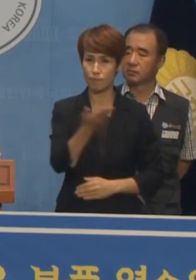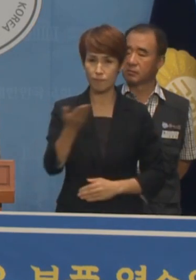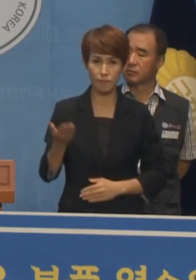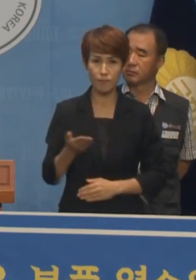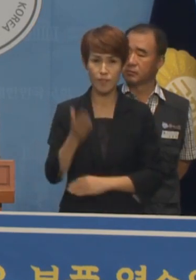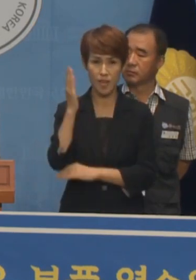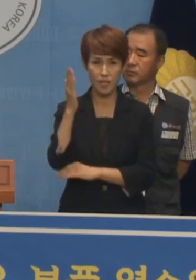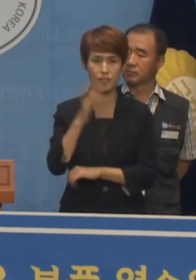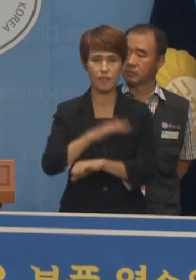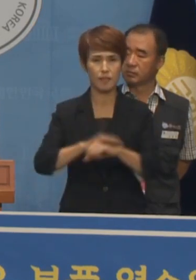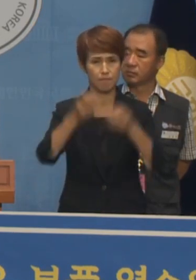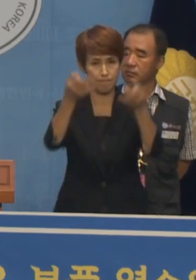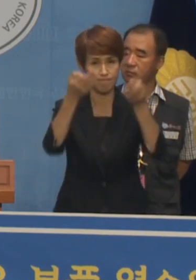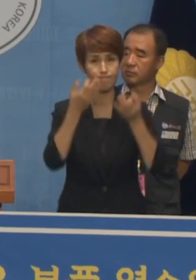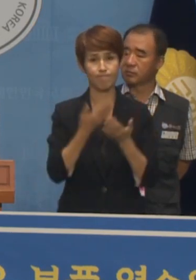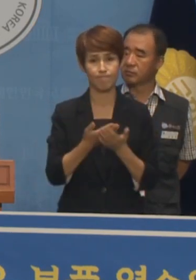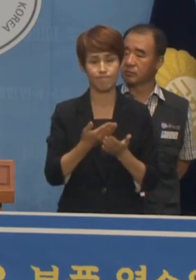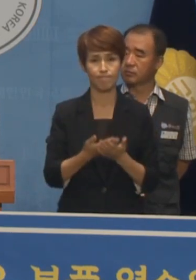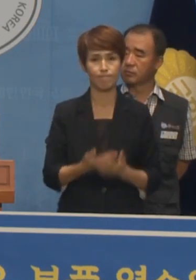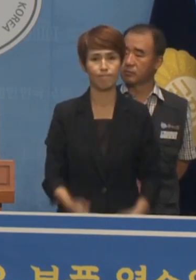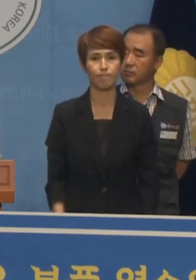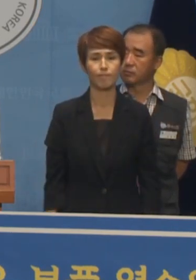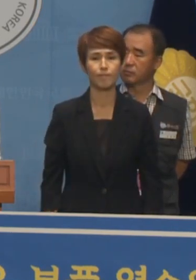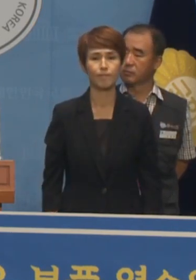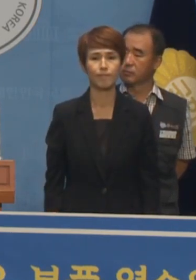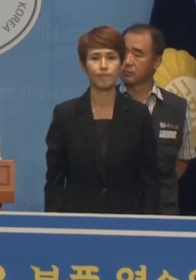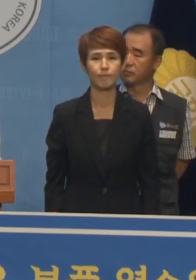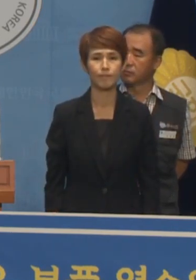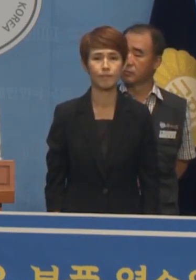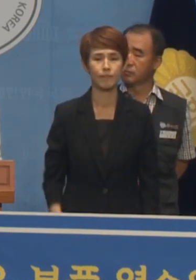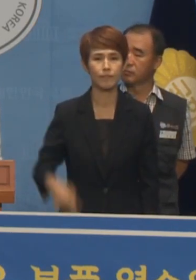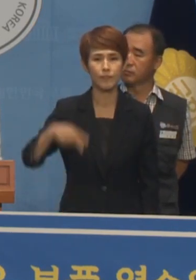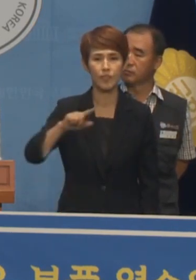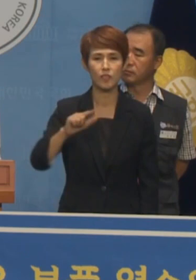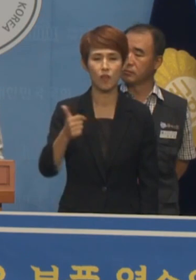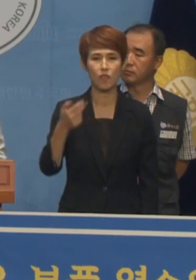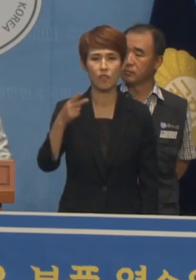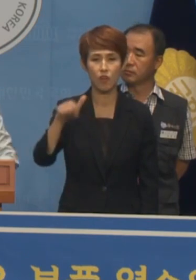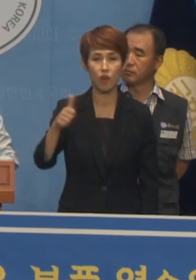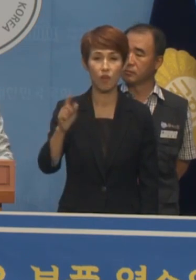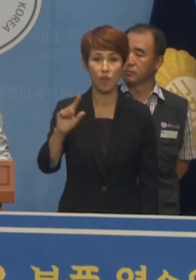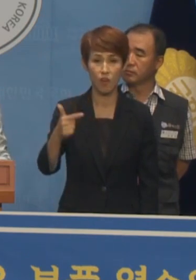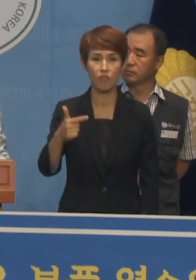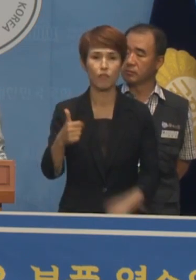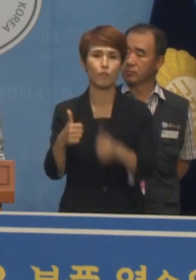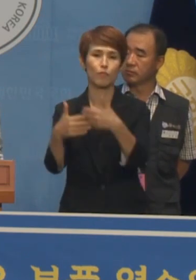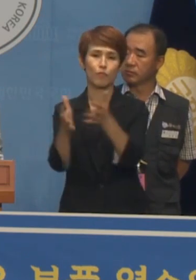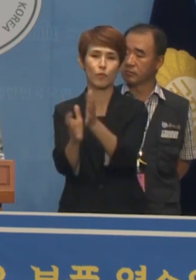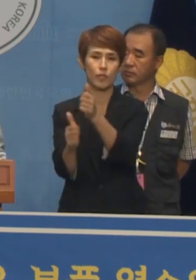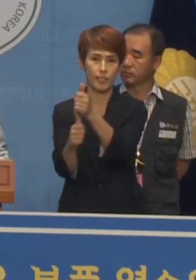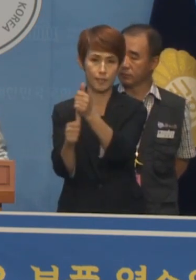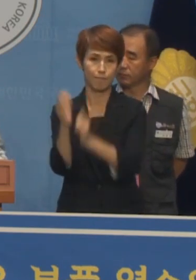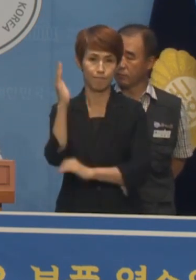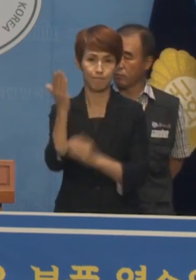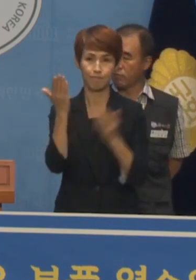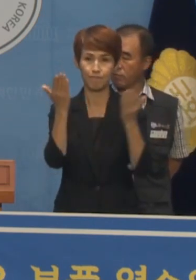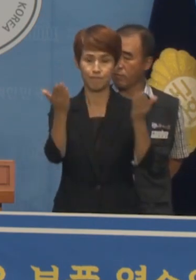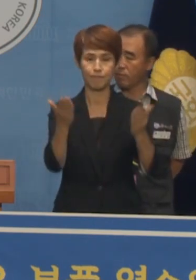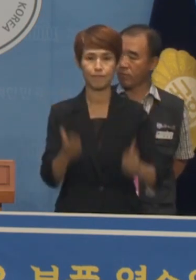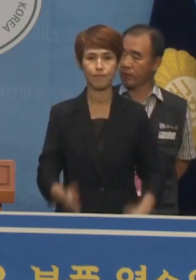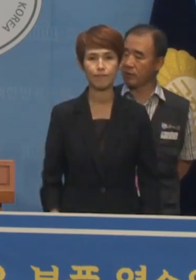귀 기울여주시기 바랍니다. 먼저 손덕헌 부위원장님 인사 말씀 있겠습니다.